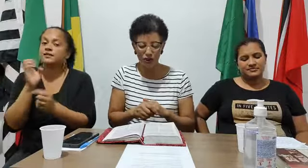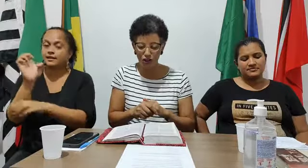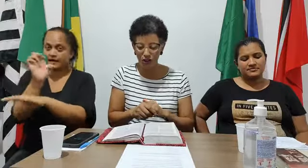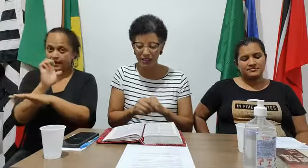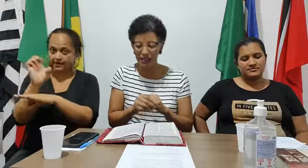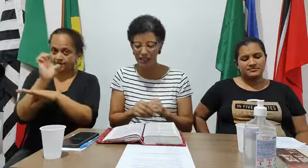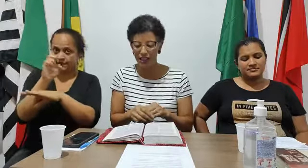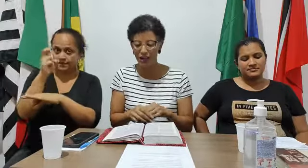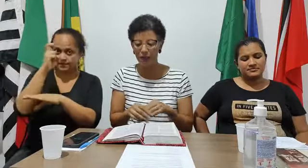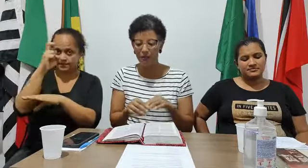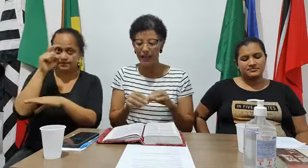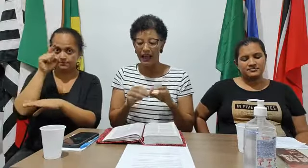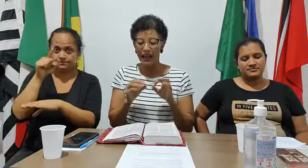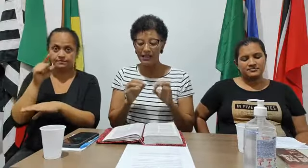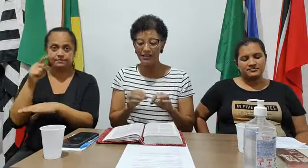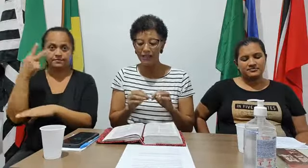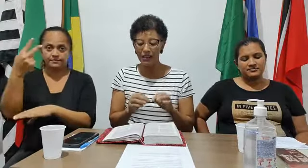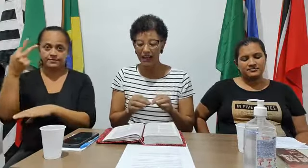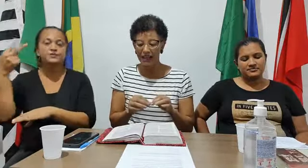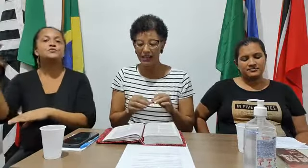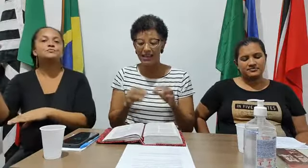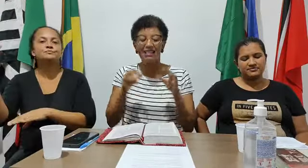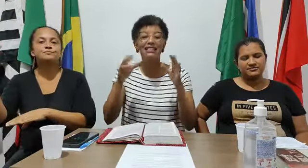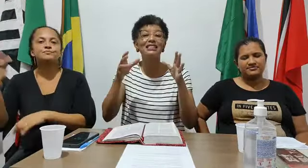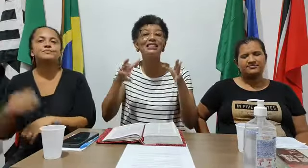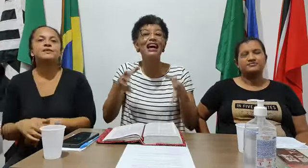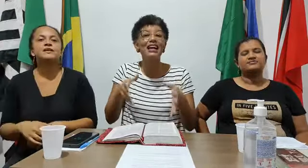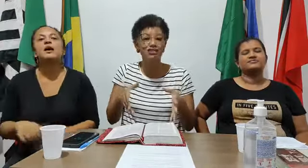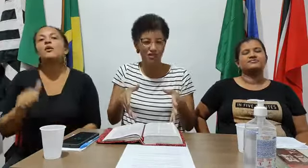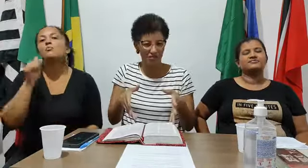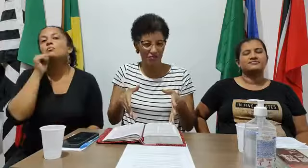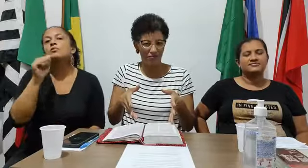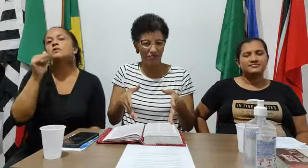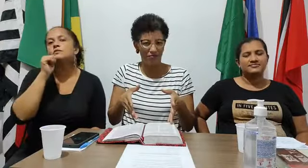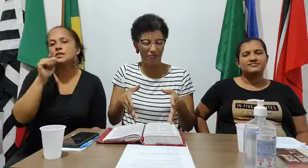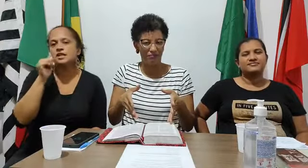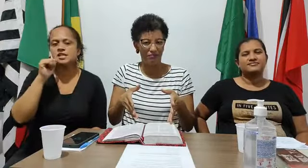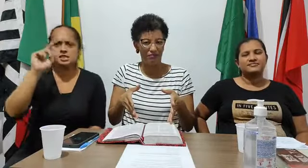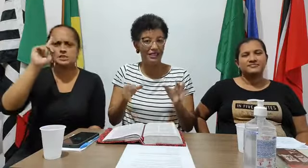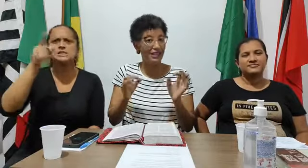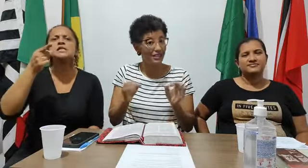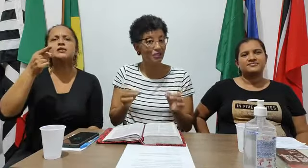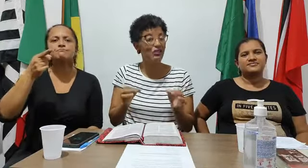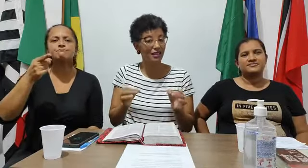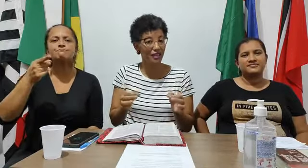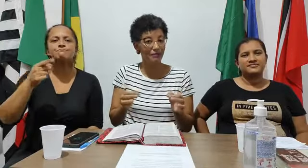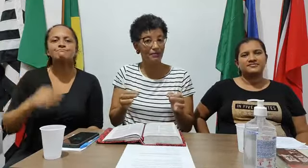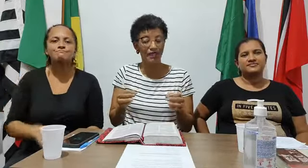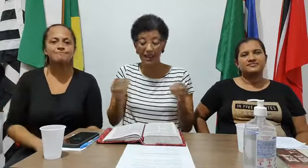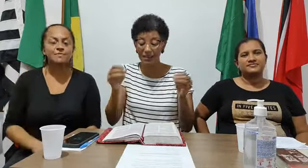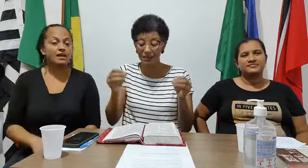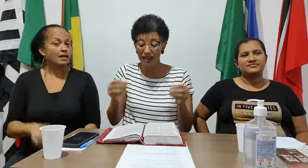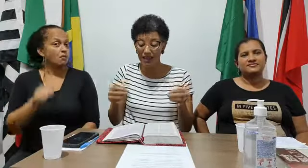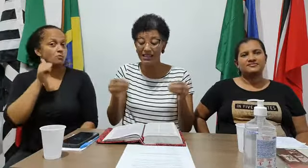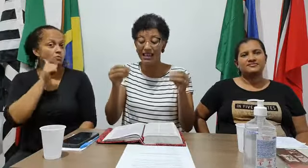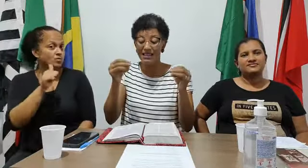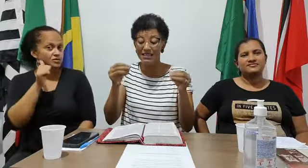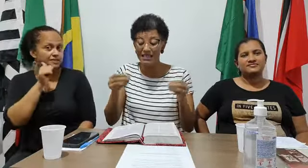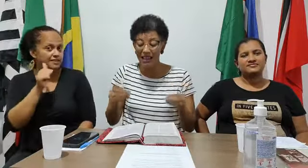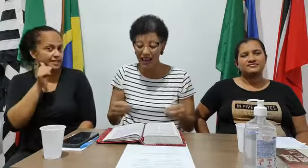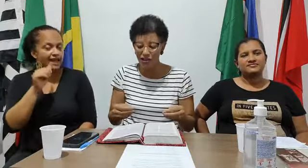versículo 22, diz assim, ó: as mulheres sejam, está escrito assim, as